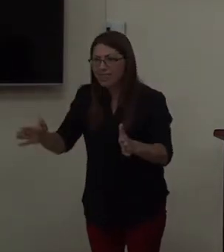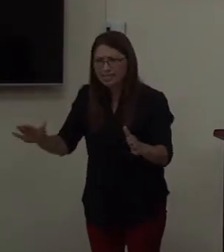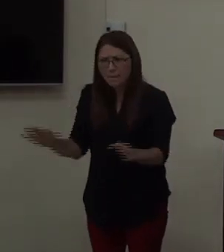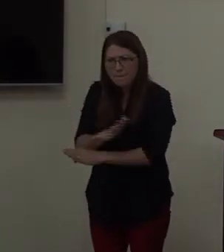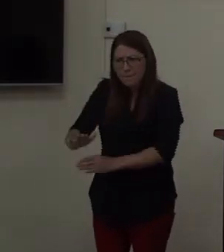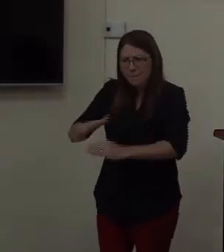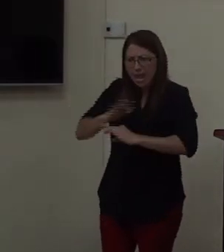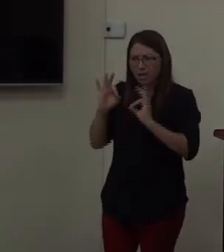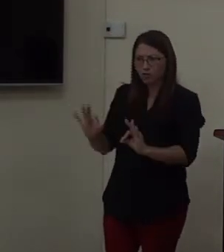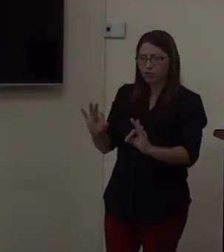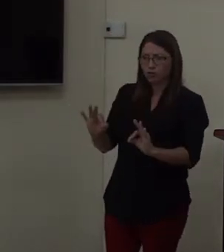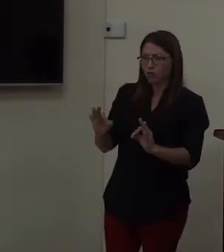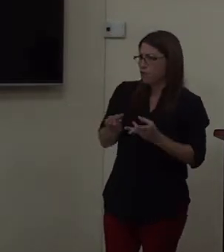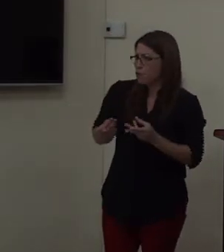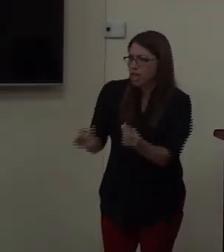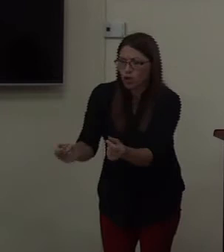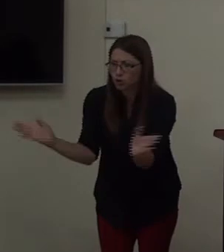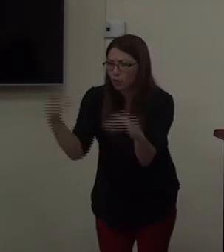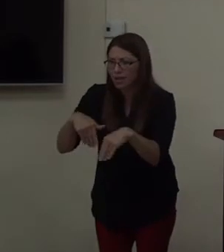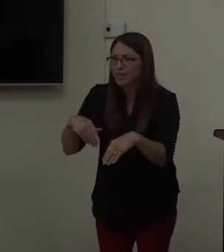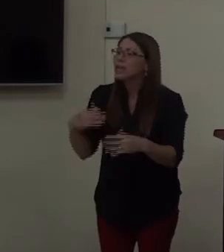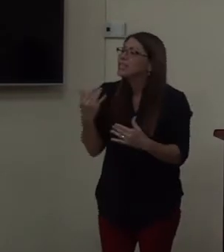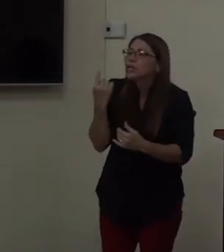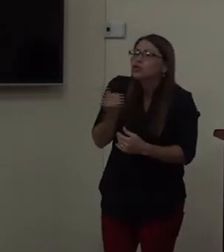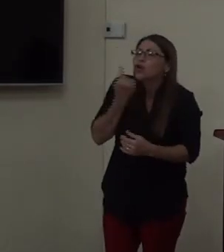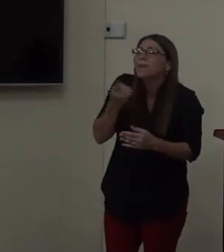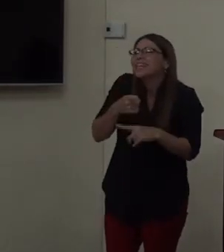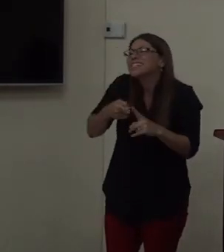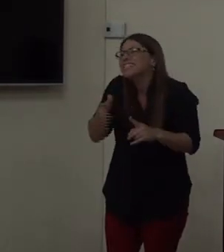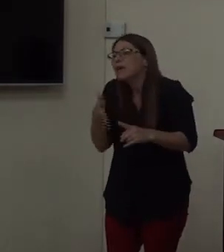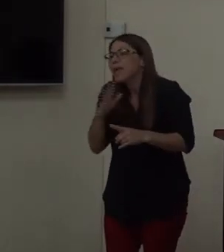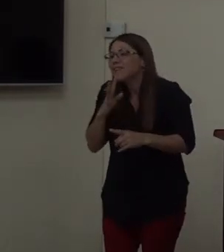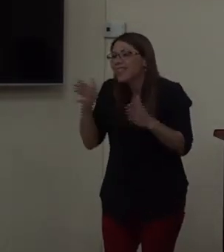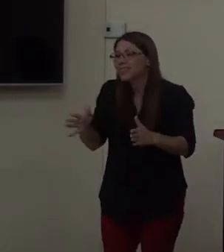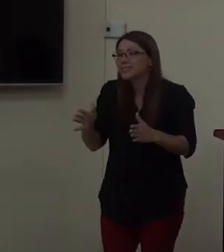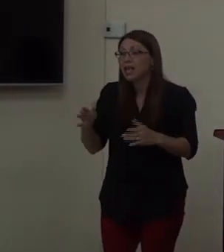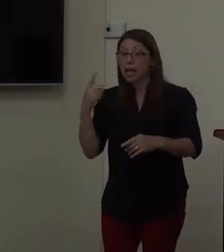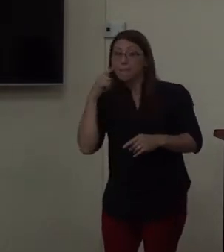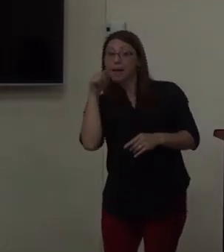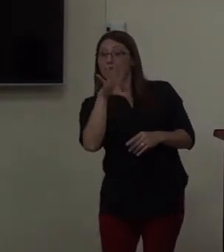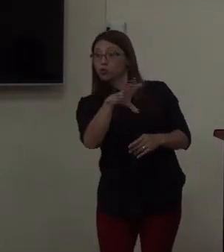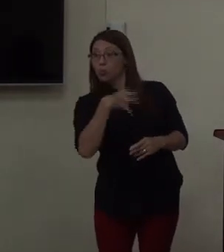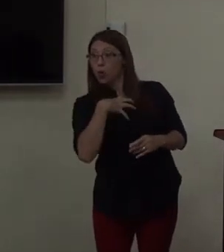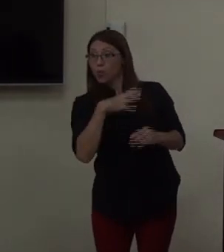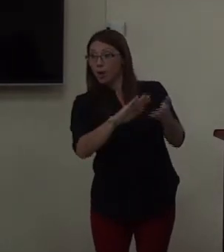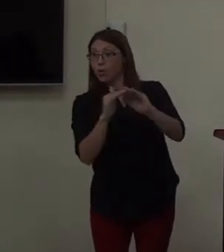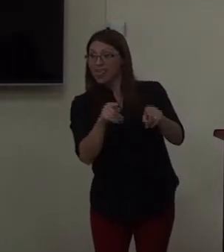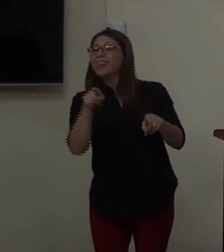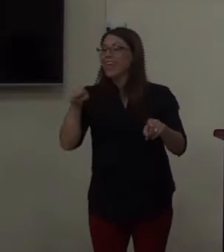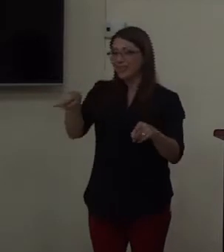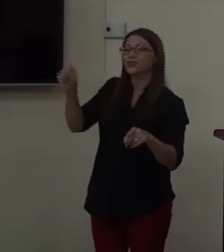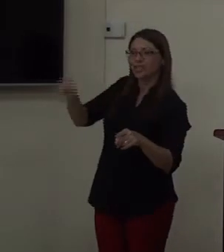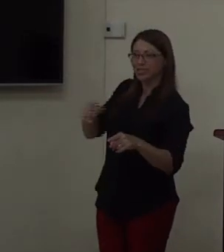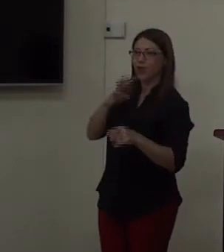plenos, ¿verdad? Los fluidos o plenos, sino solamente semihablantes, para la comunidad son hablantes plenos, ¿verdad?